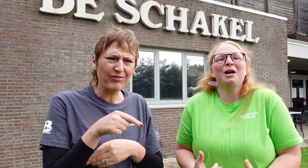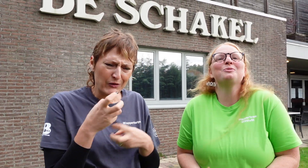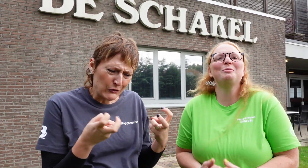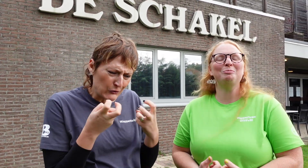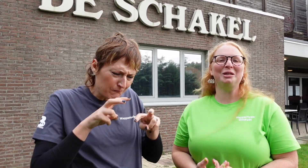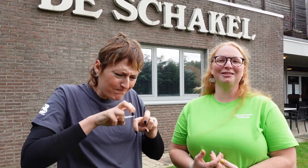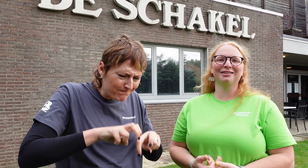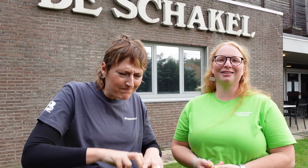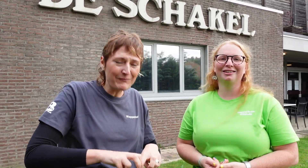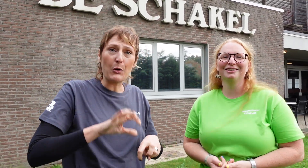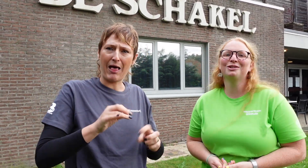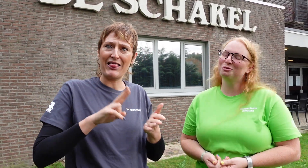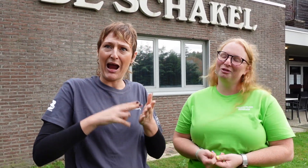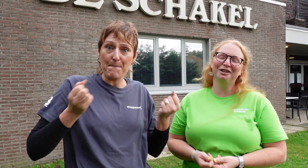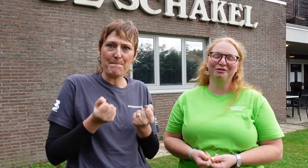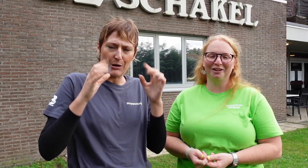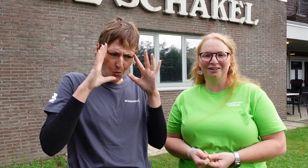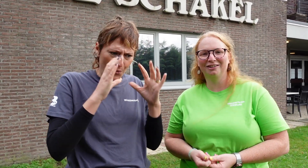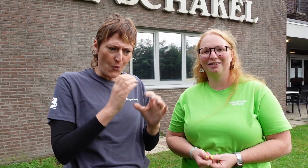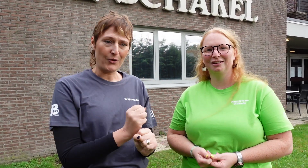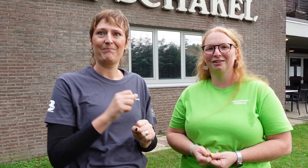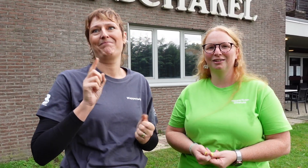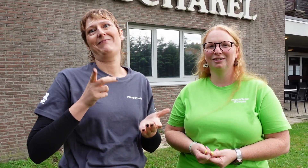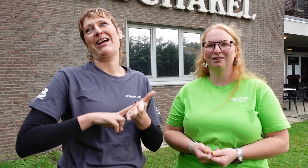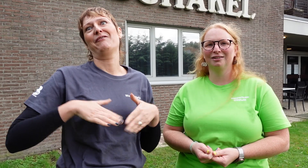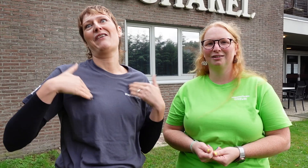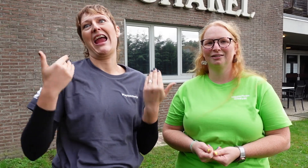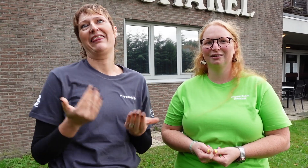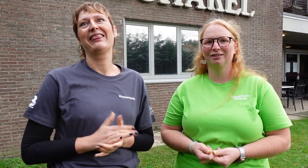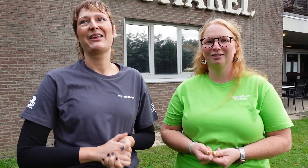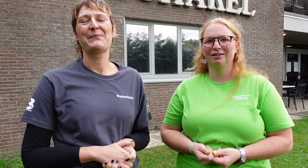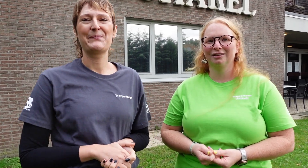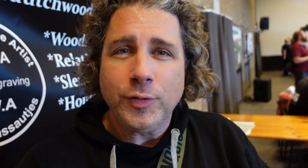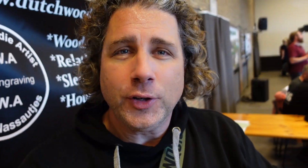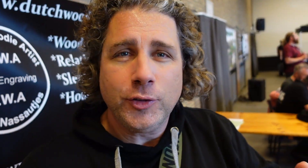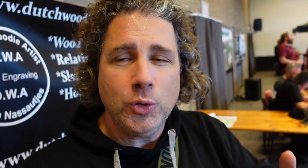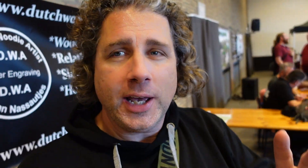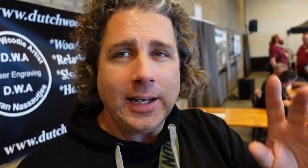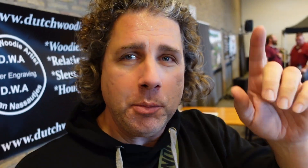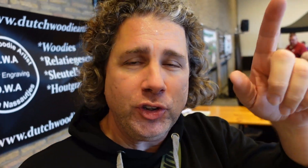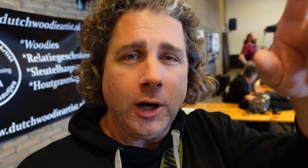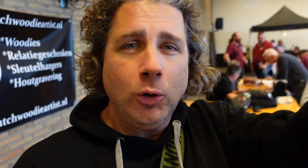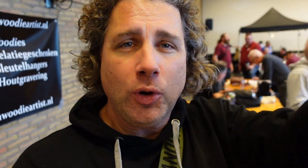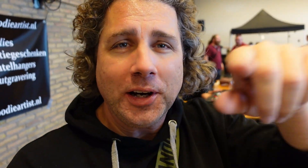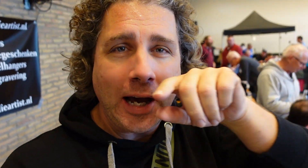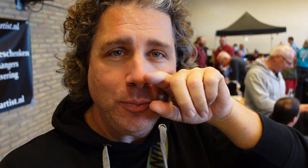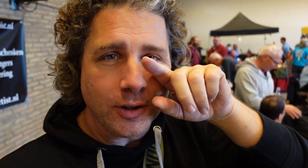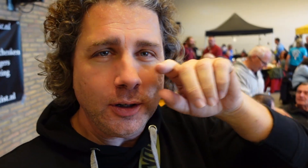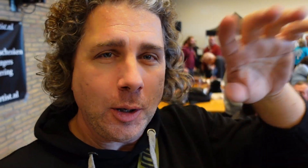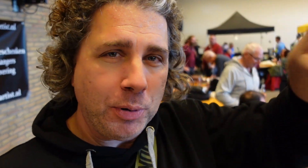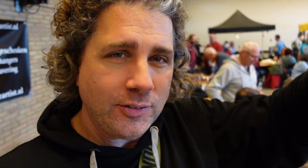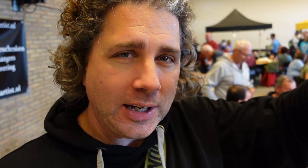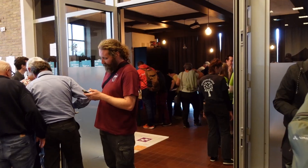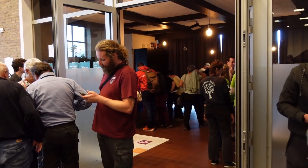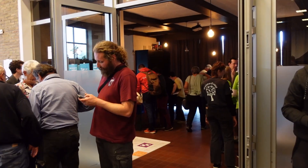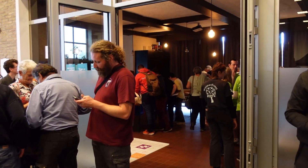zijn er ook echt wel mee bezig en dat is ook Jeetje wat is hier Toch ongelofelijk veel te doen hè en n hebben ze hier ook nog een ruimte